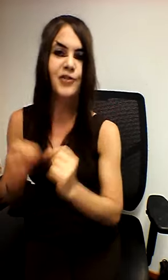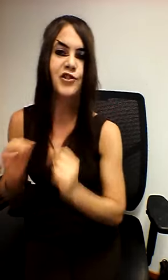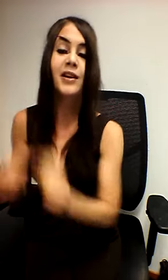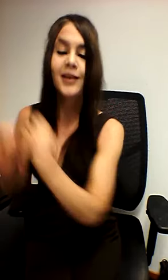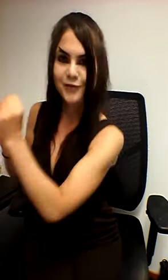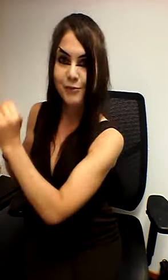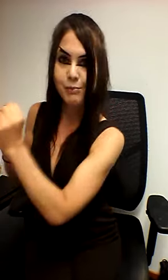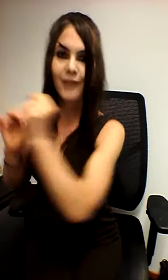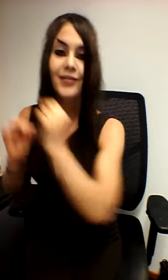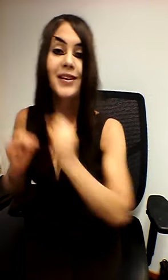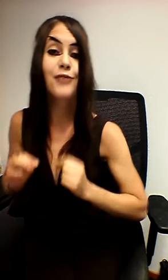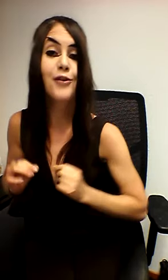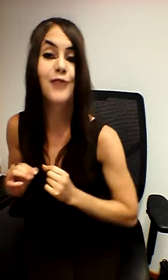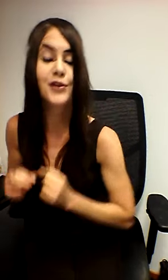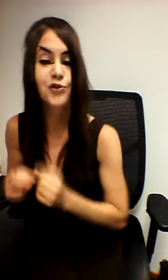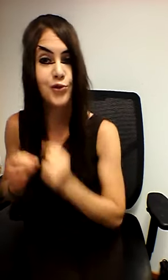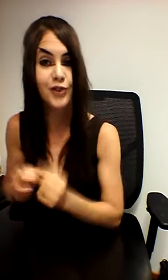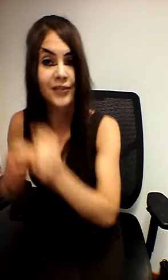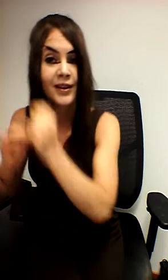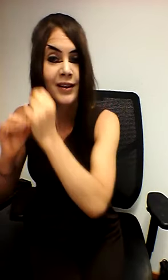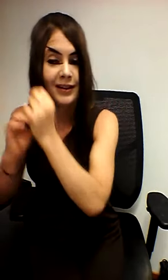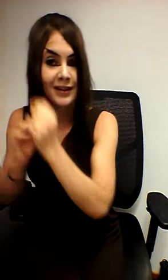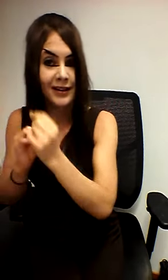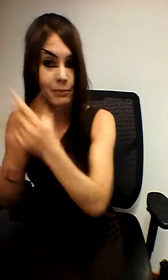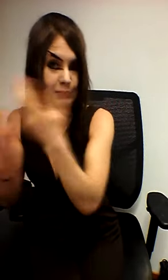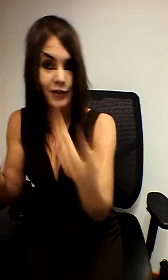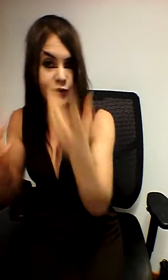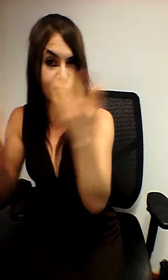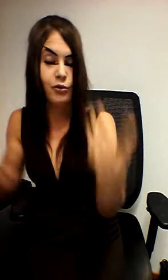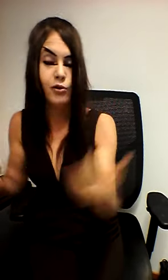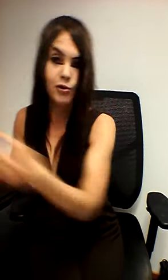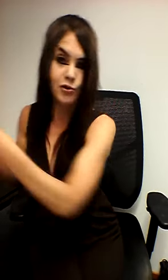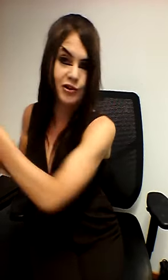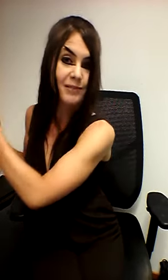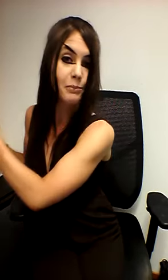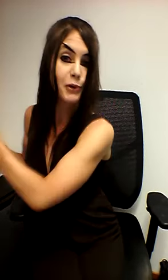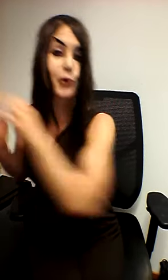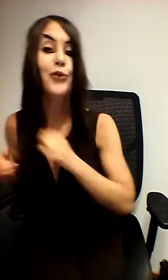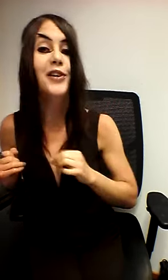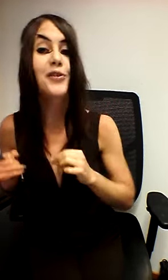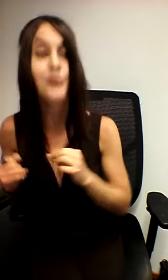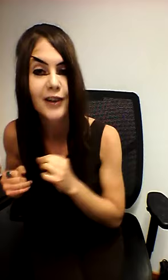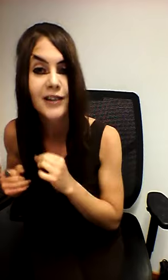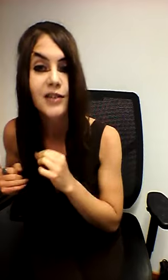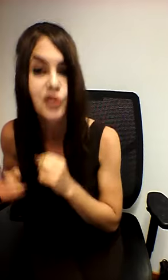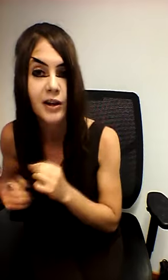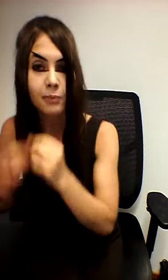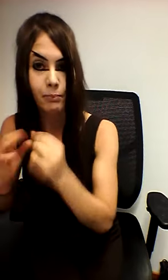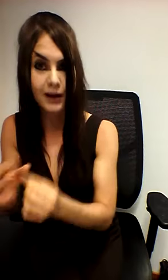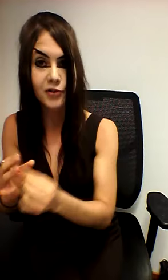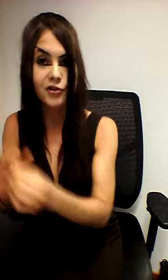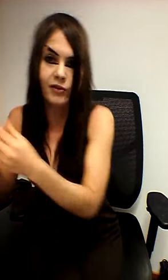beta-oxidatie, de verbranding van vetzuren in plaats van glucose in de mitochondriën van je cellen plaats. En